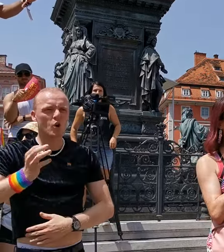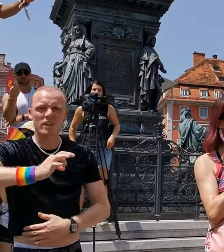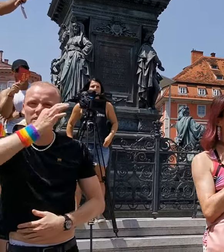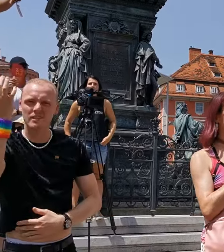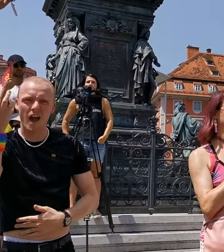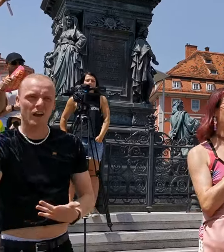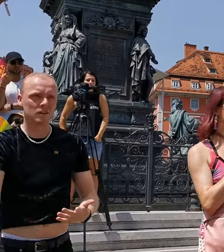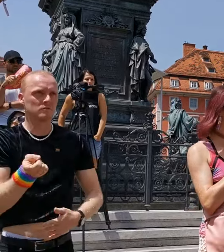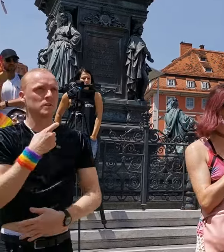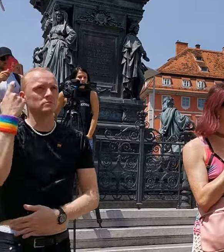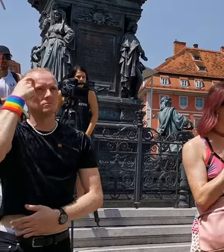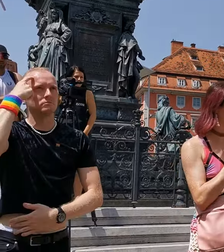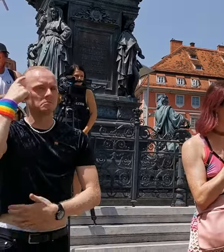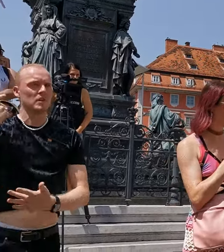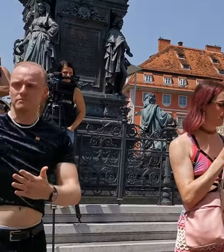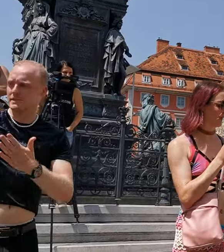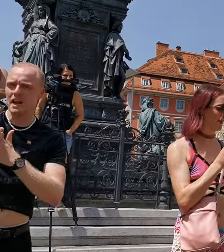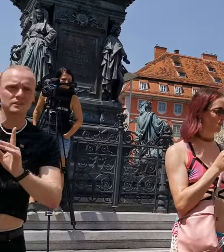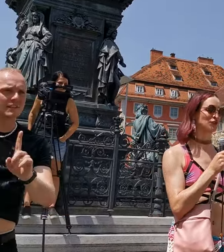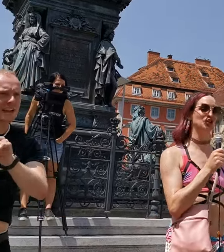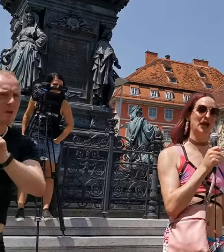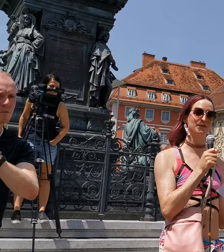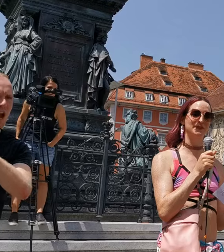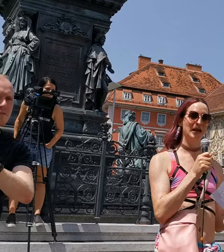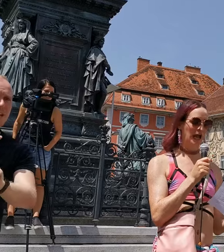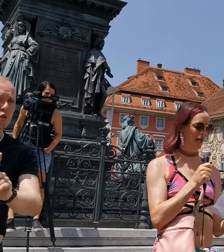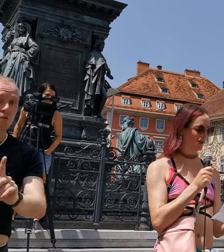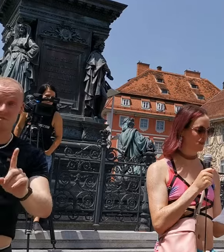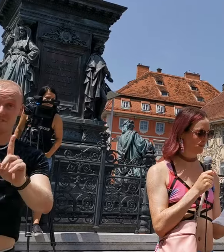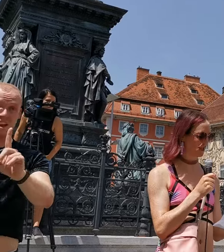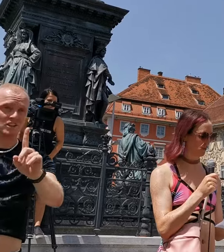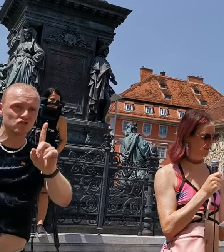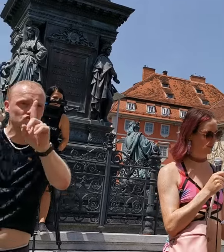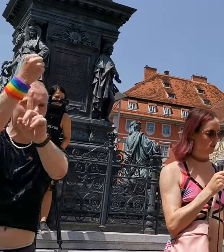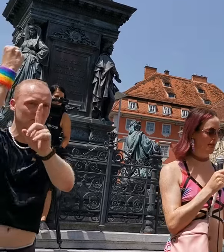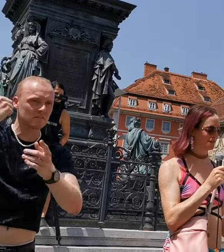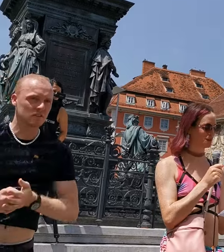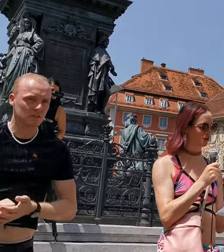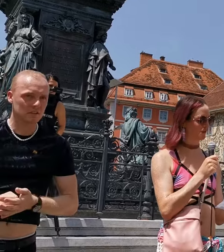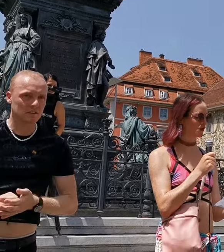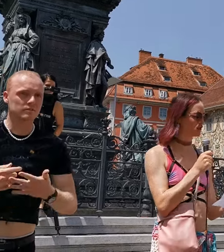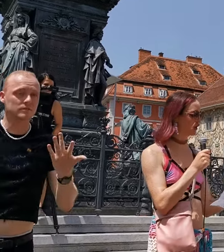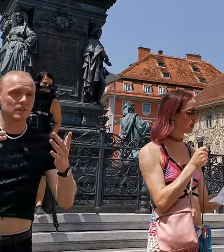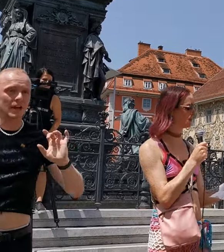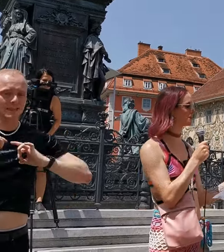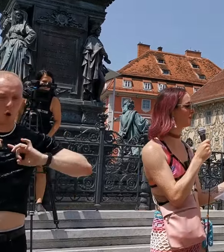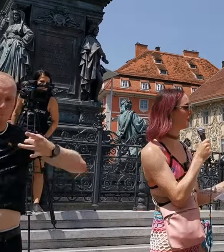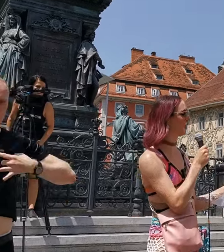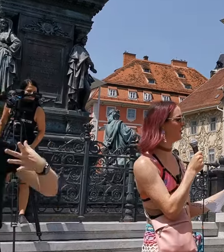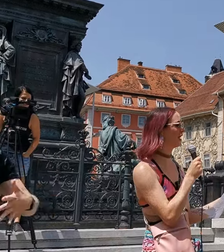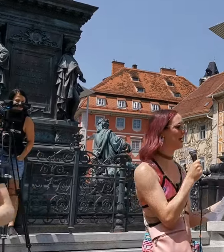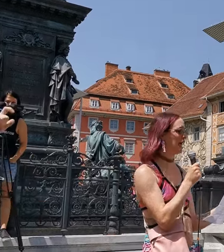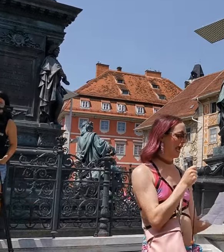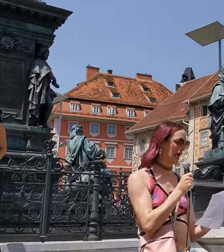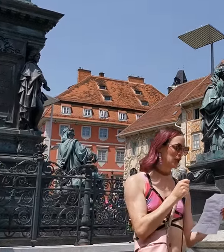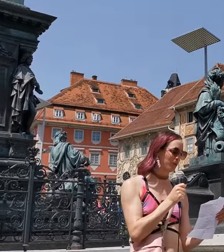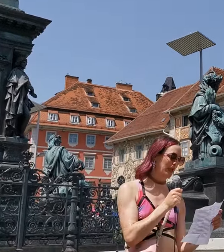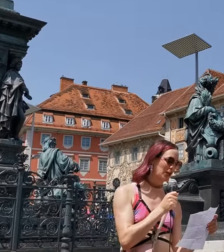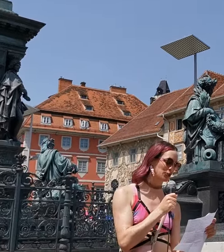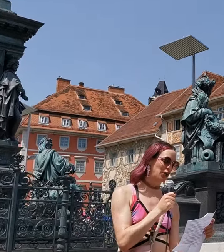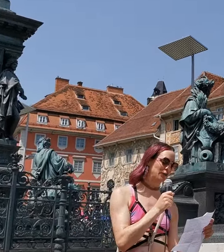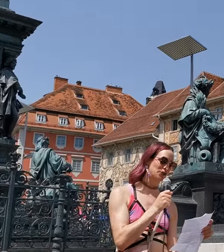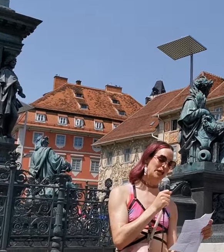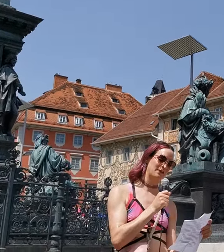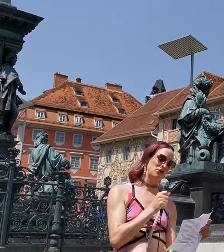könnte man meinen, wir haben genug gekämpft. Wir haben es geschafft. Eine nicht-binäre Person hat den Eurovision Song Contest gewonnen.